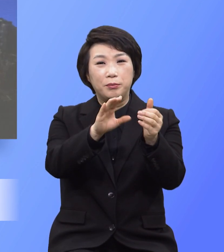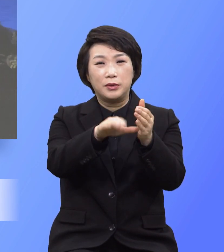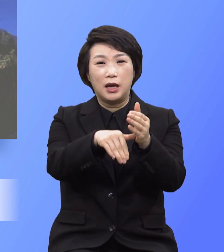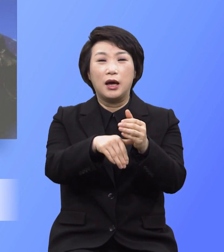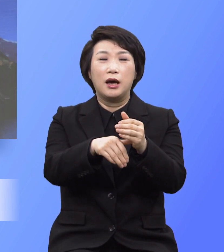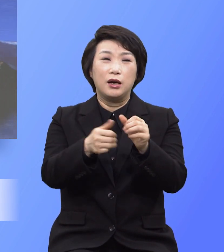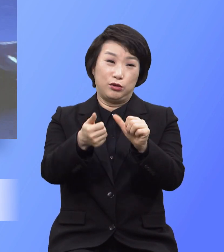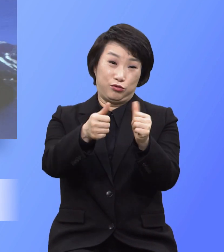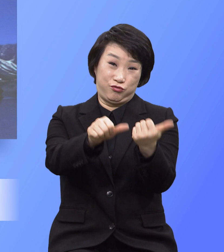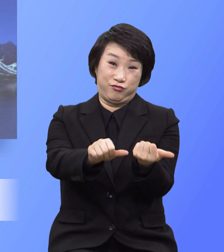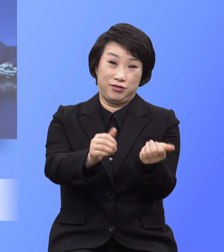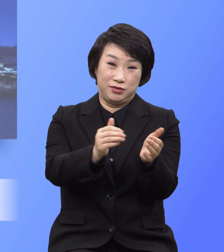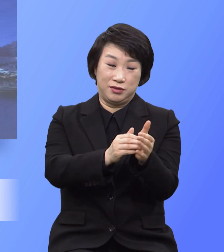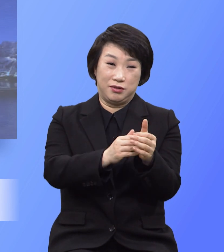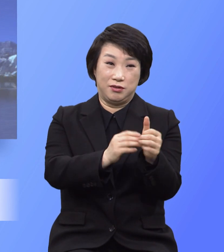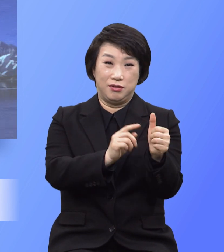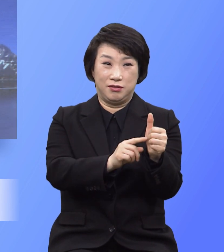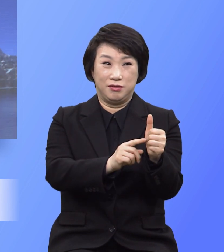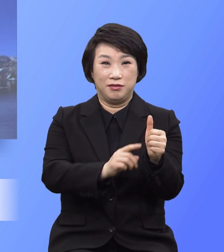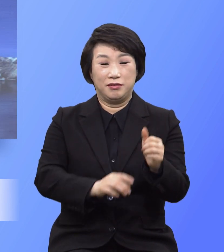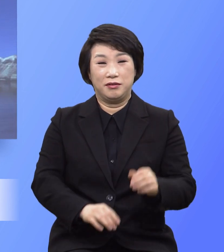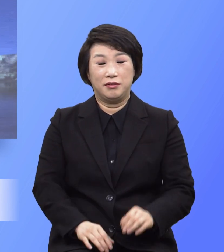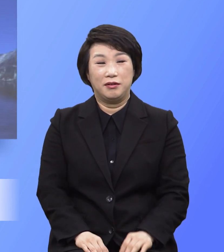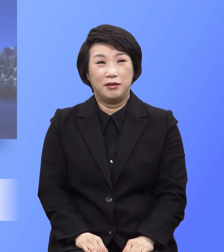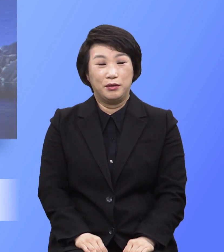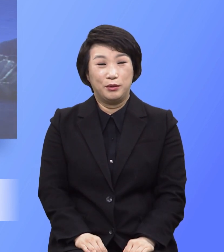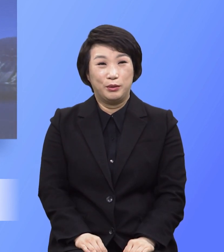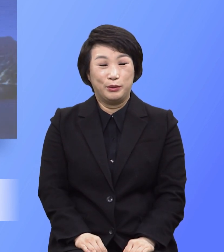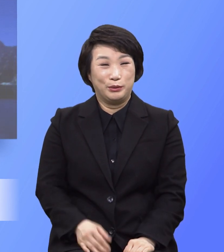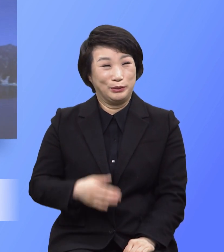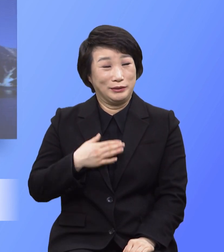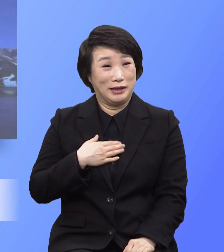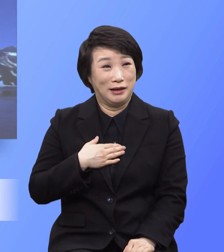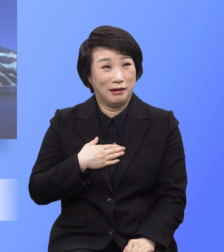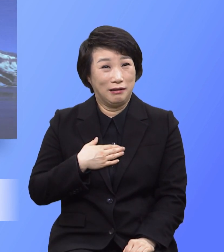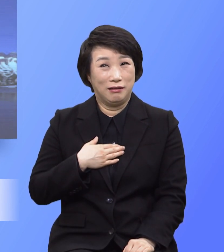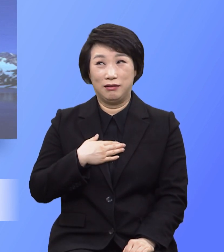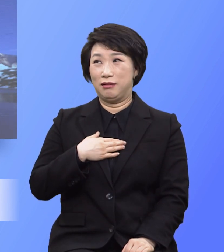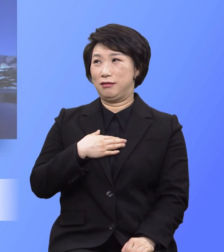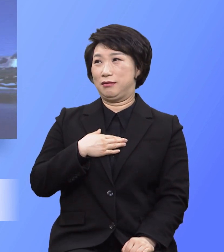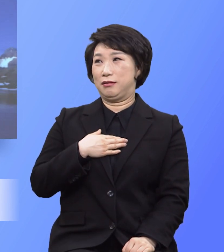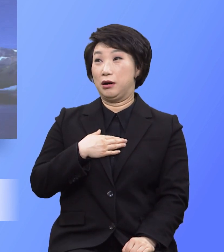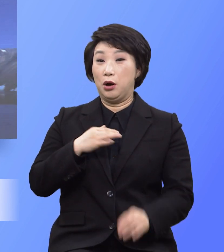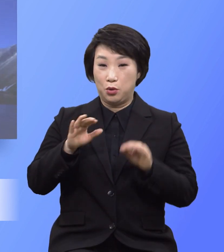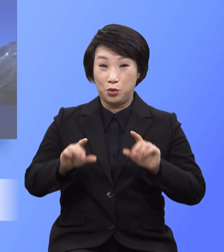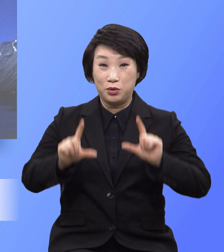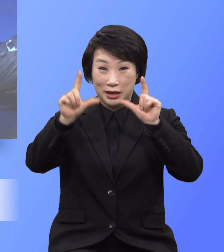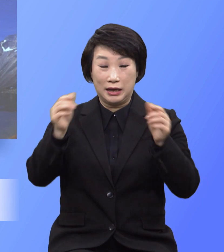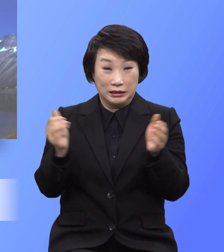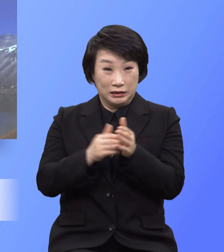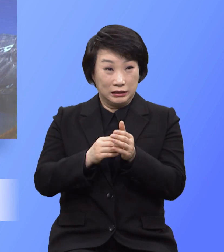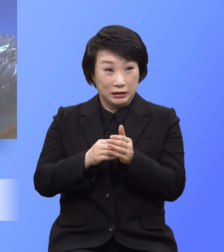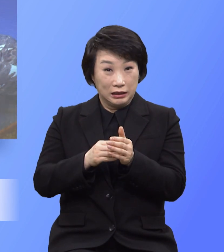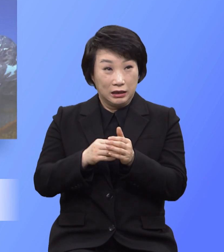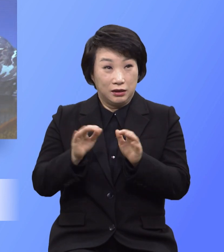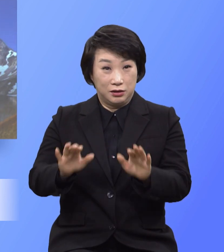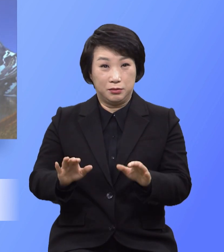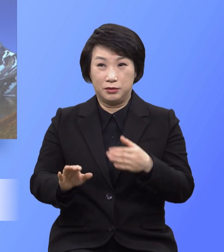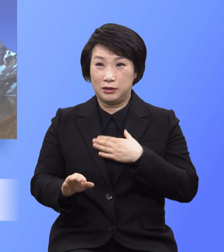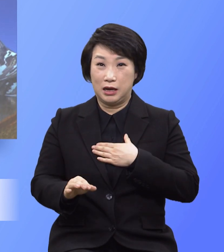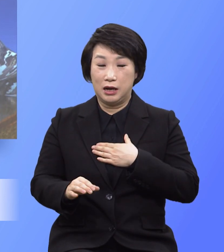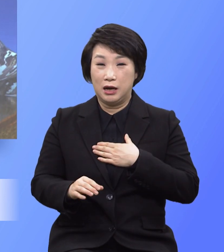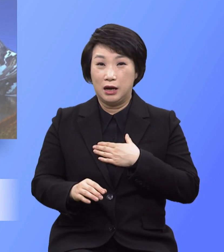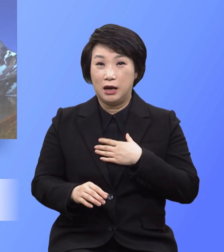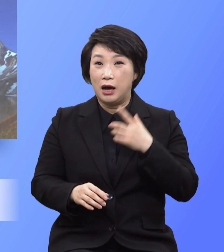79살, 79세에 소천하셨는데 나도 금년만 지나면